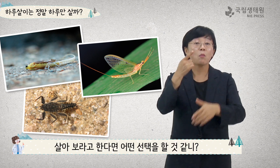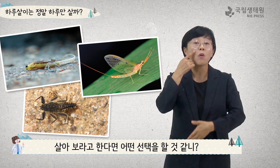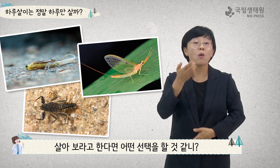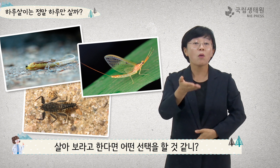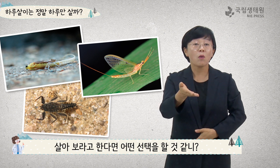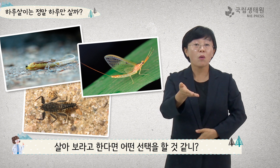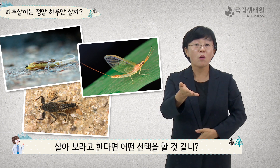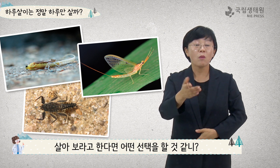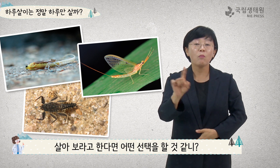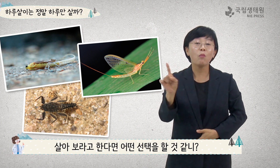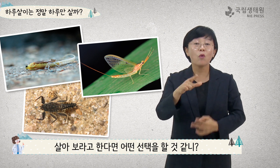두었지.